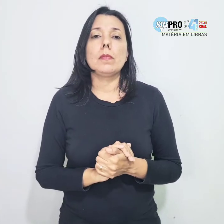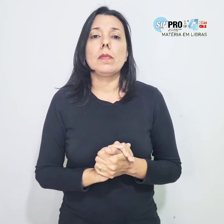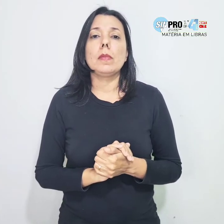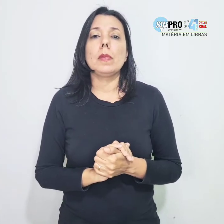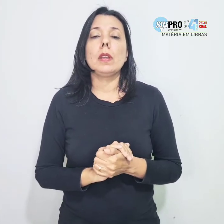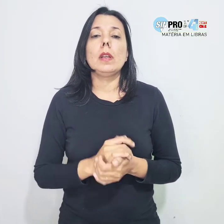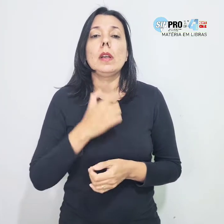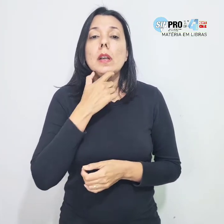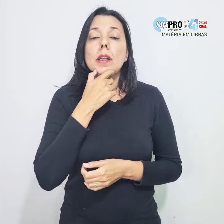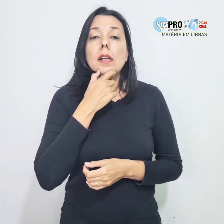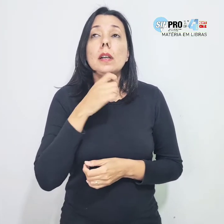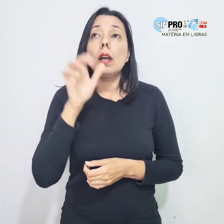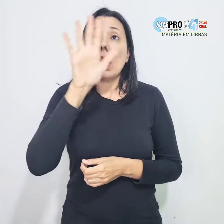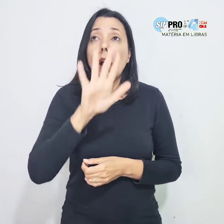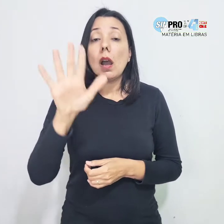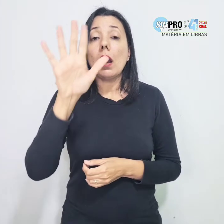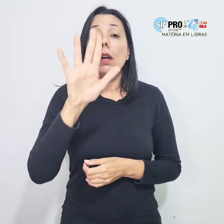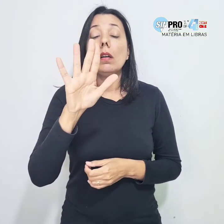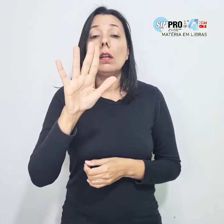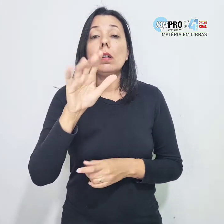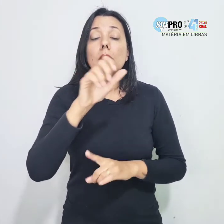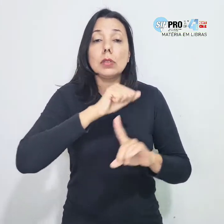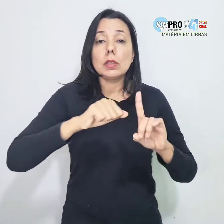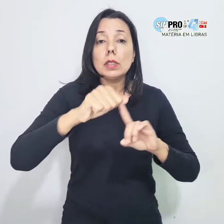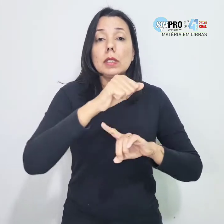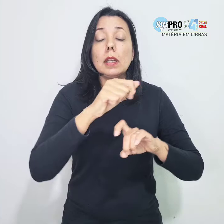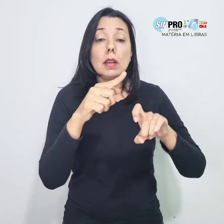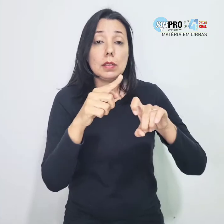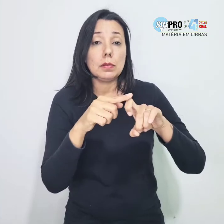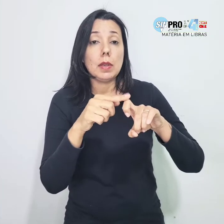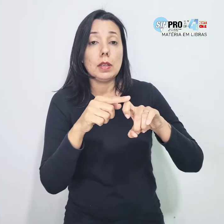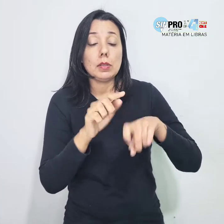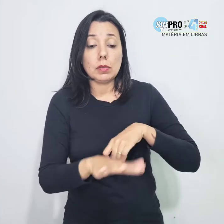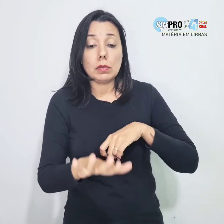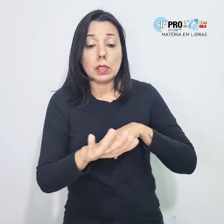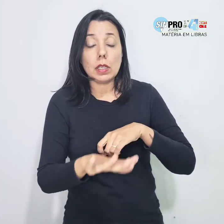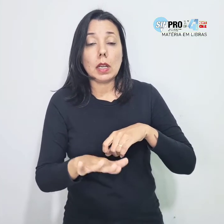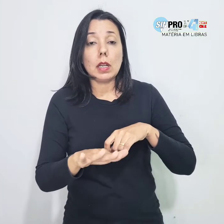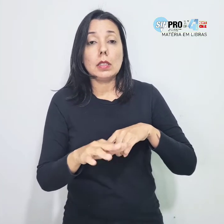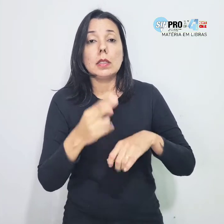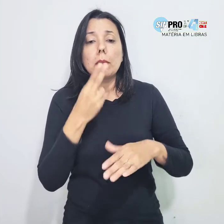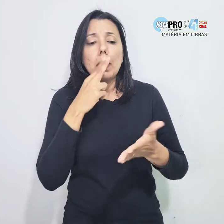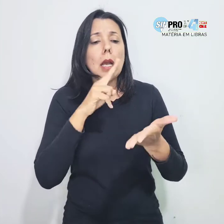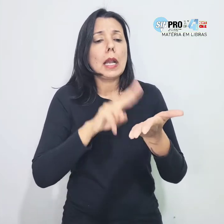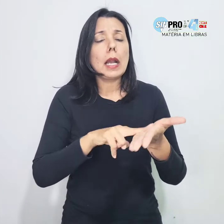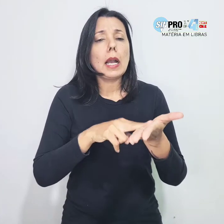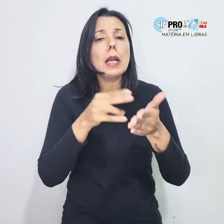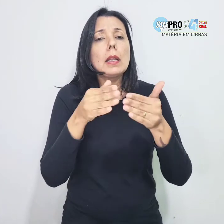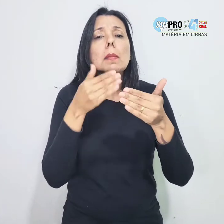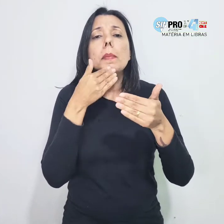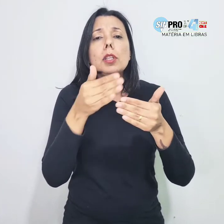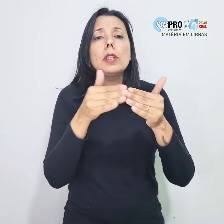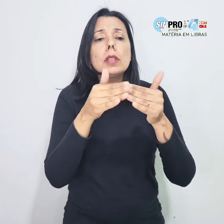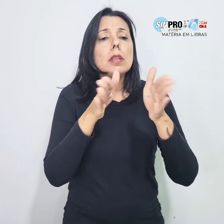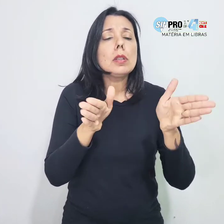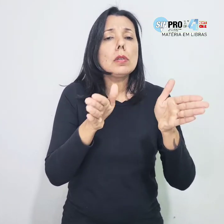Unido, a Sociedade de Pediatria enviou uma carta ao governo pedindo que a reabertura das escolas